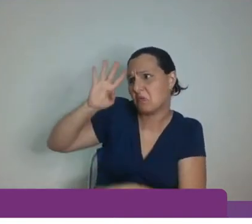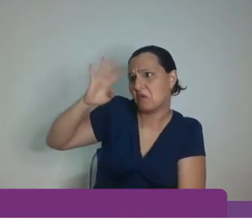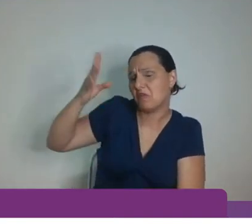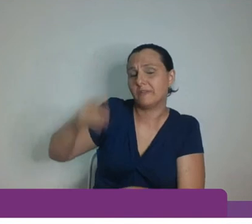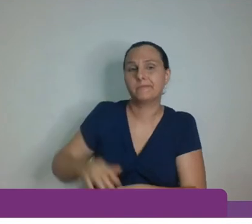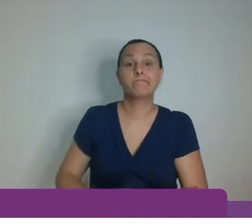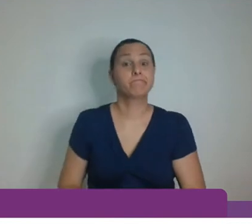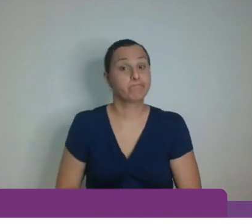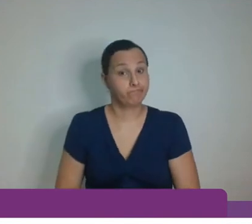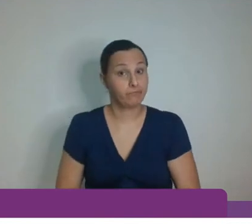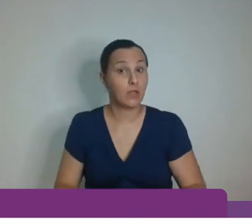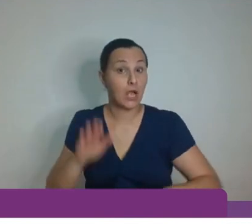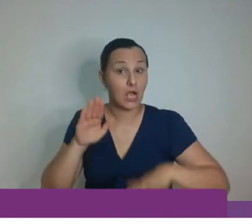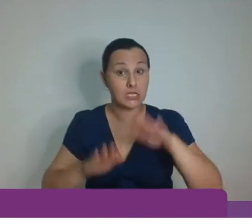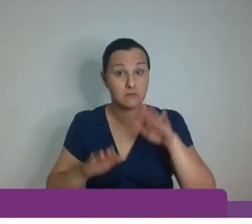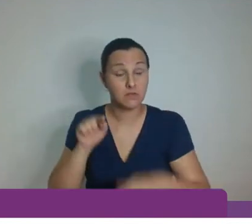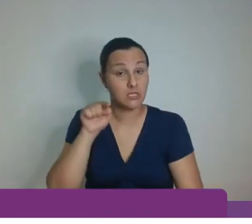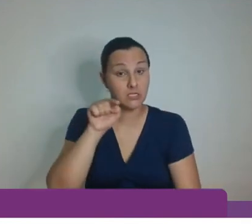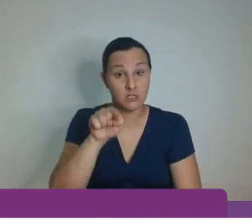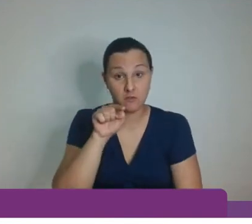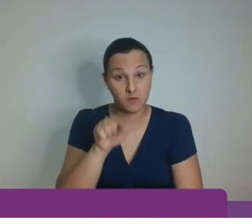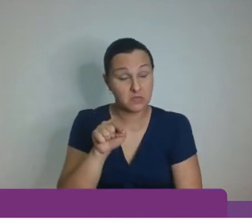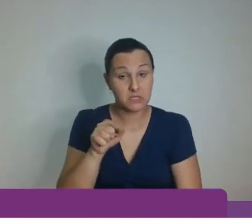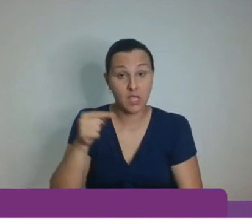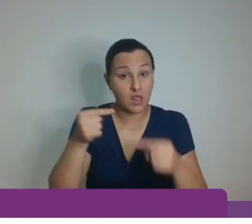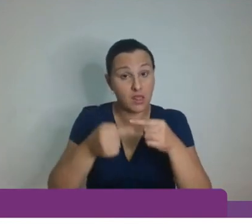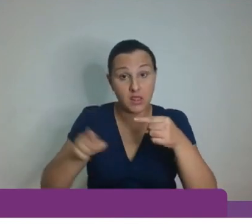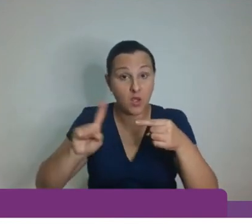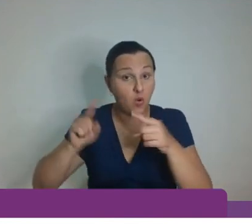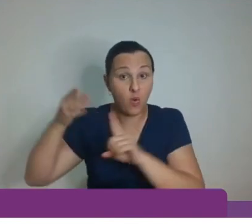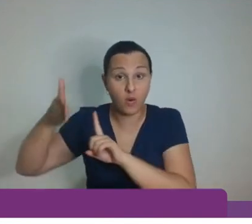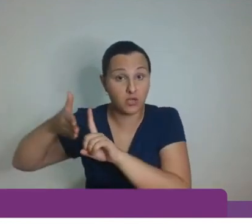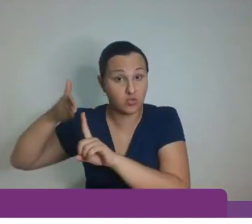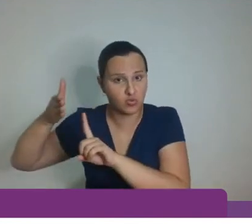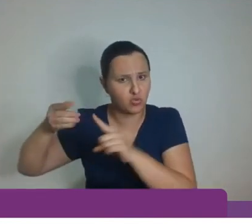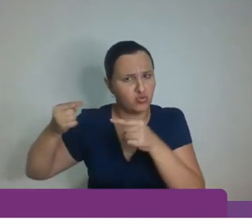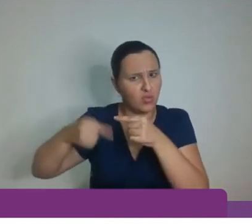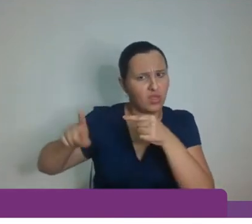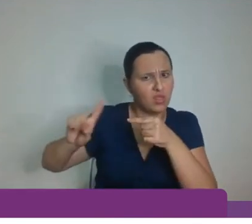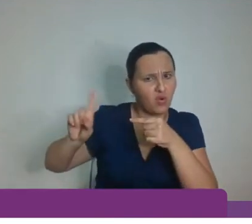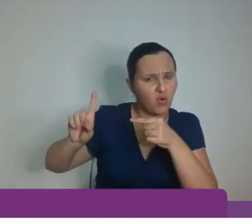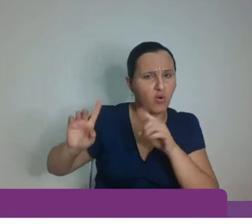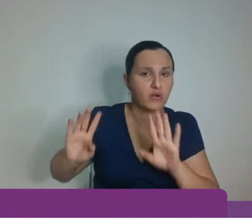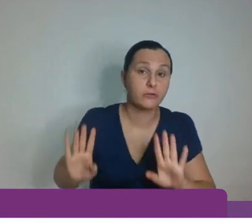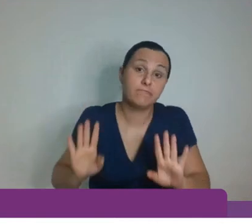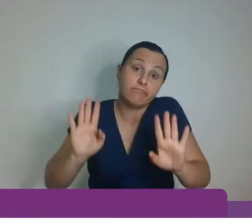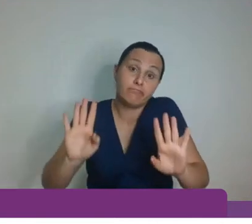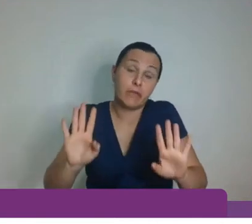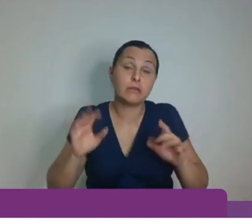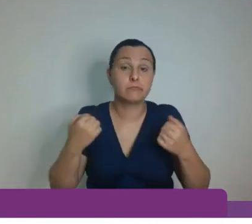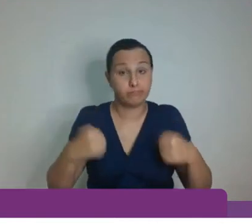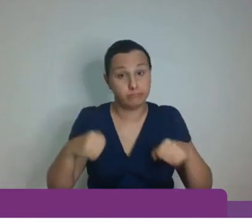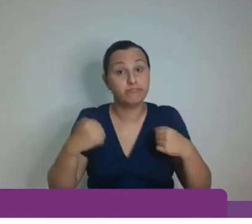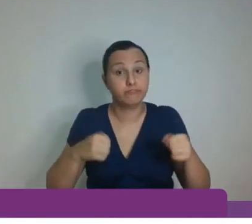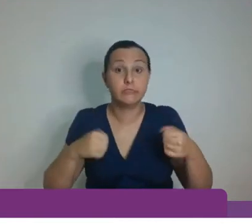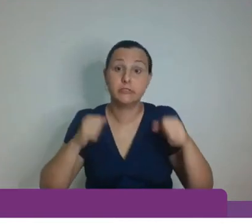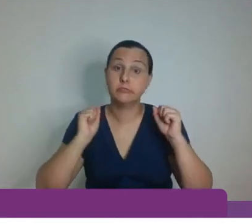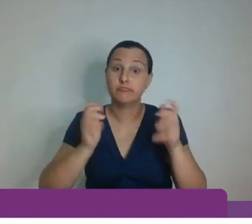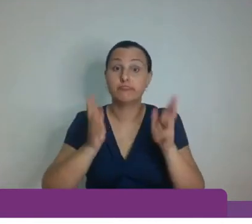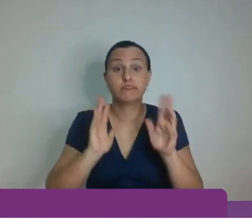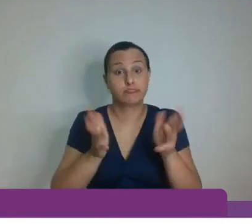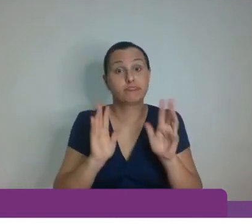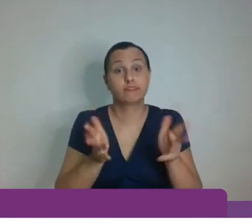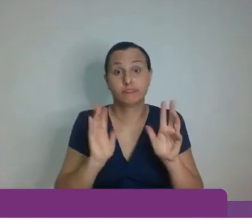artigo chamado Mito da Neutralidade. Nenhuma interpretação é neutra, gente. Nunca é neutro. Nunca. Não